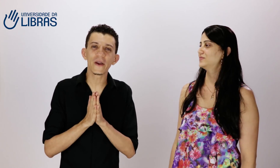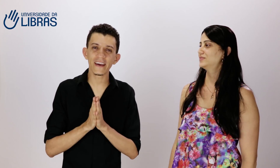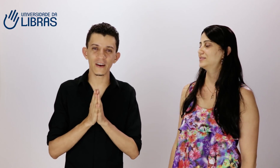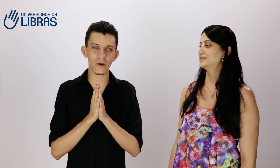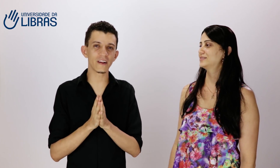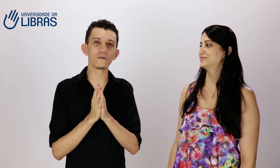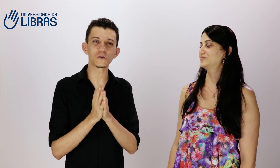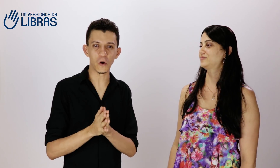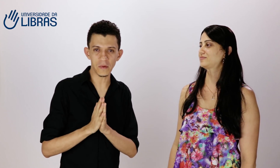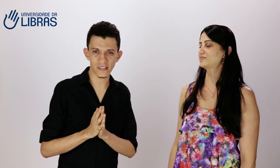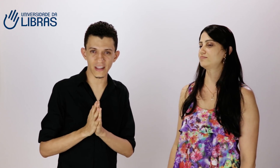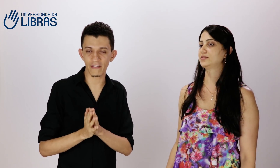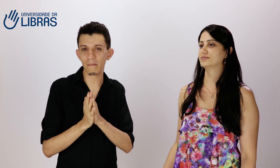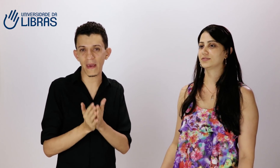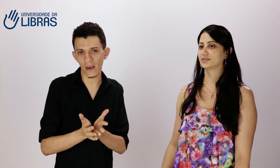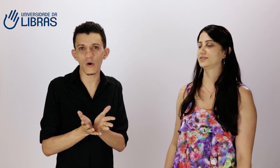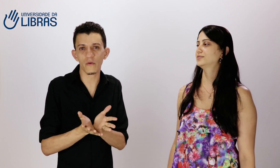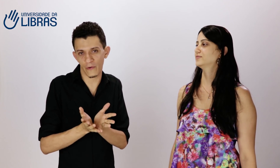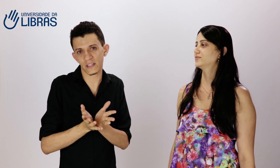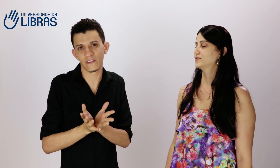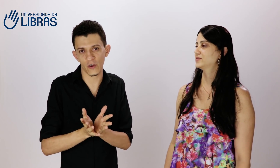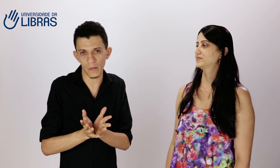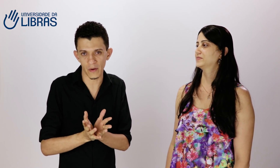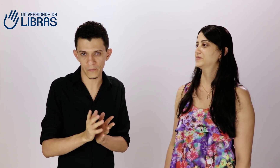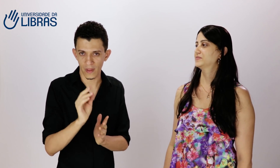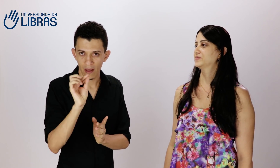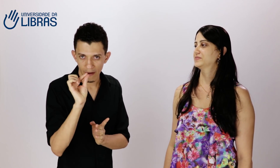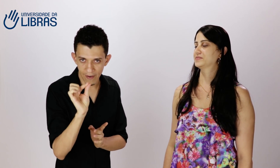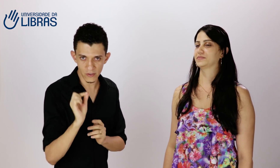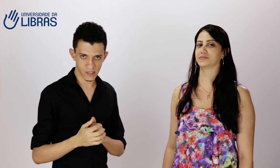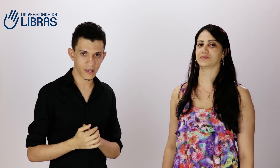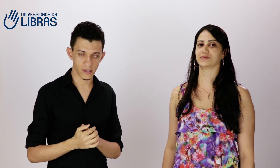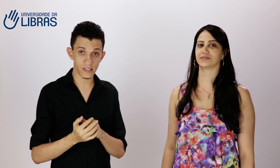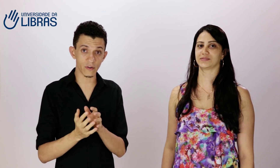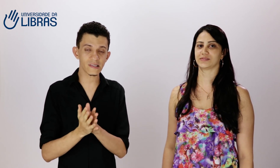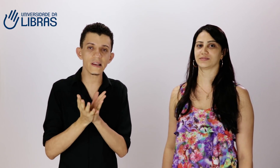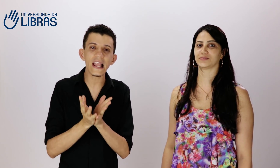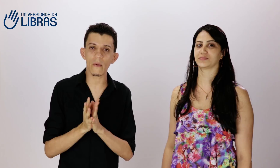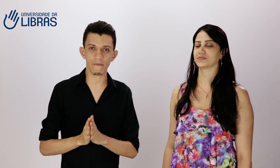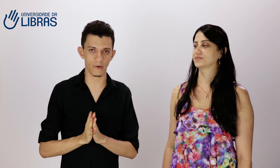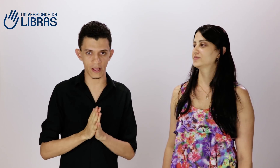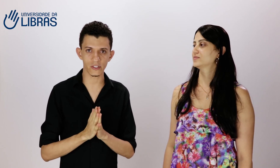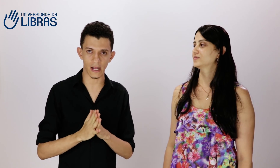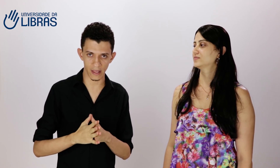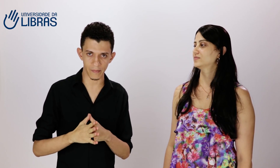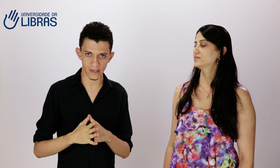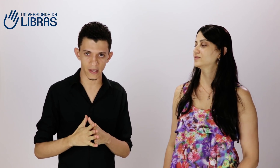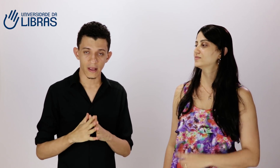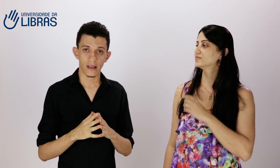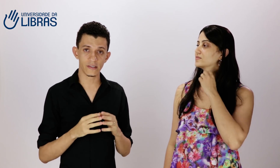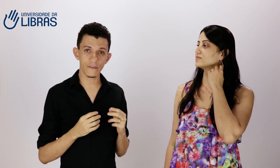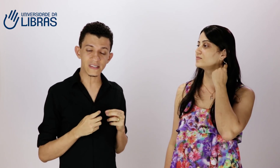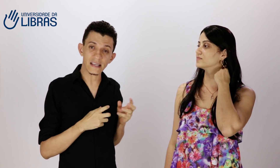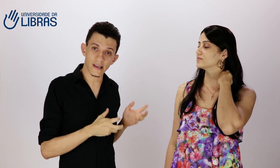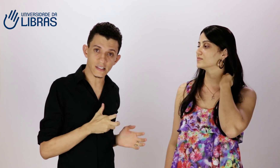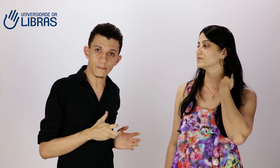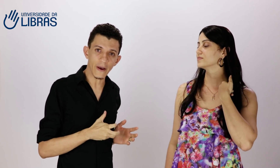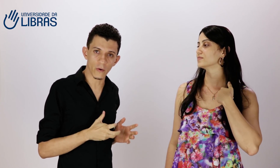que a Luana não soube descrever bem como foi esse fenômeno? Veja o seguinte, se você não é fluente na Libras, se eu fizesse essas perguntas